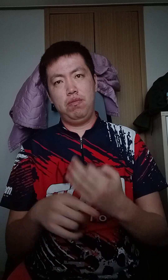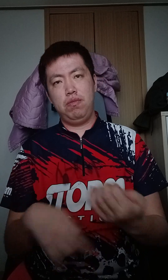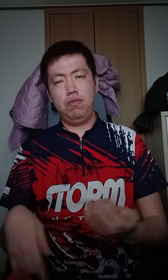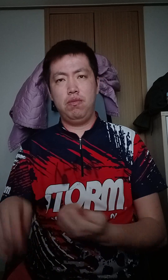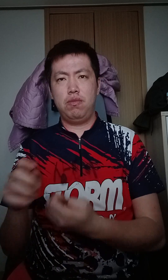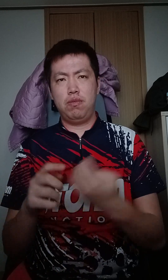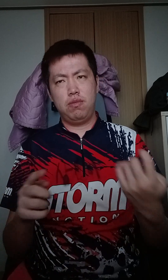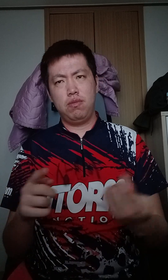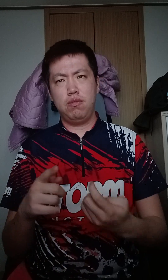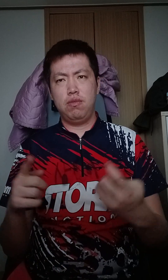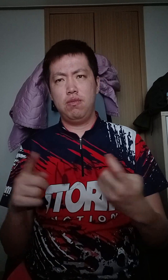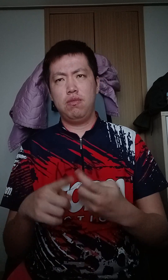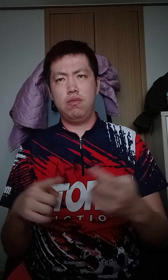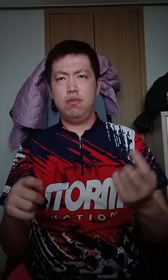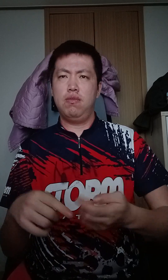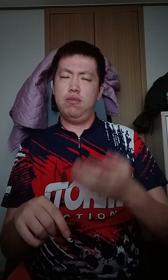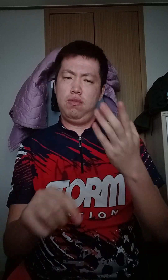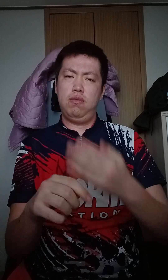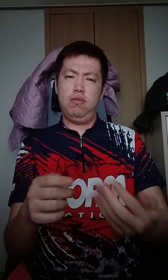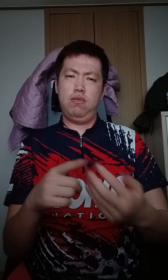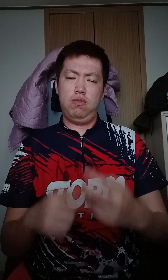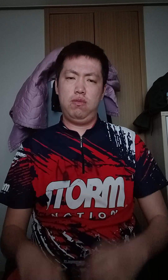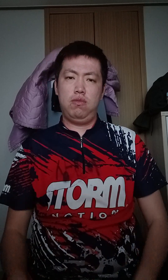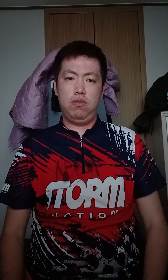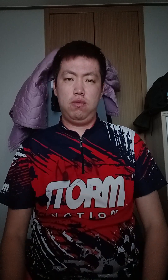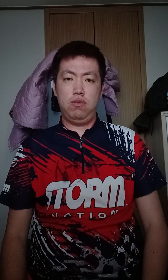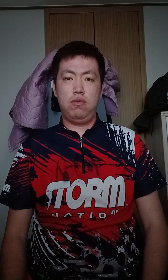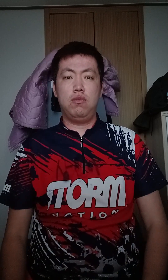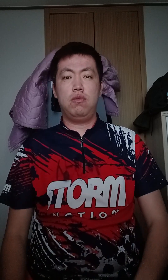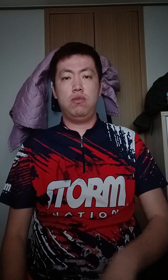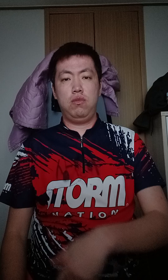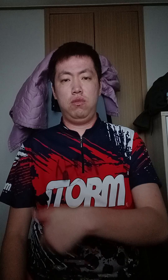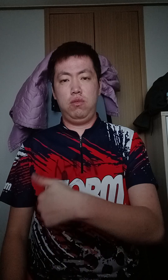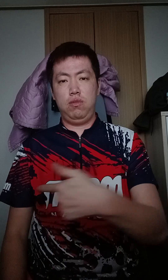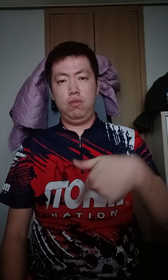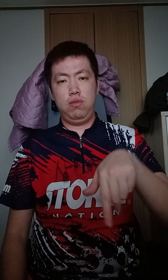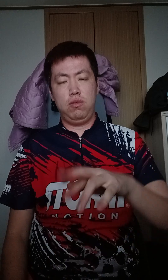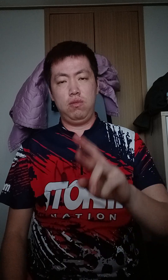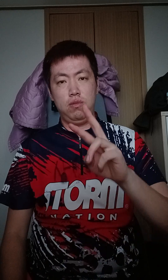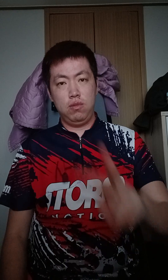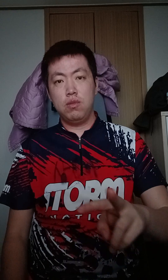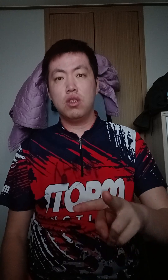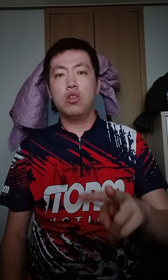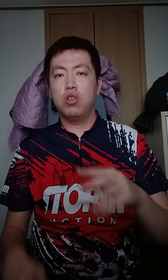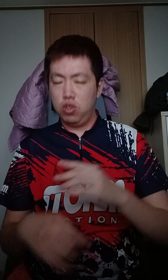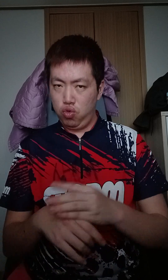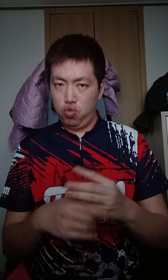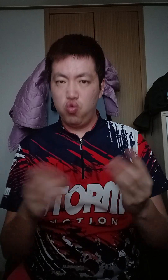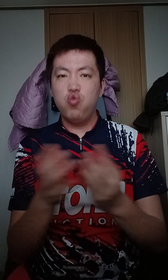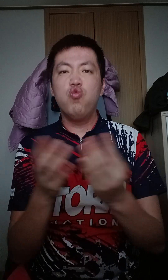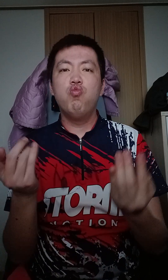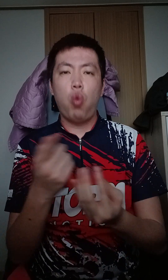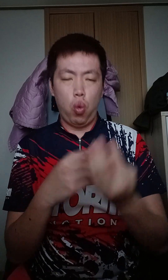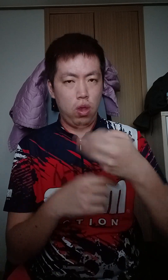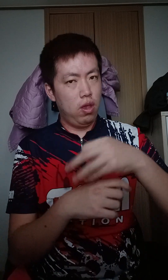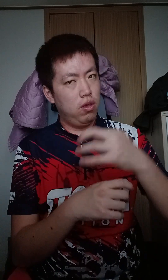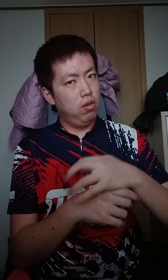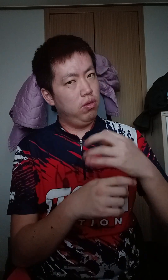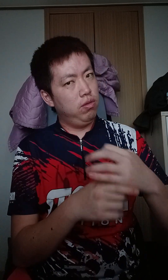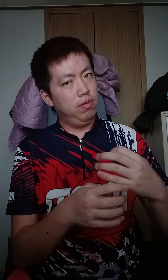호봉제 적용 대상에서 제외되어 왔습니다. 최근 서울 등 일부 지자체에서 호봉제 도입을 추진하고 있지만